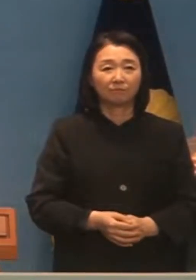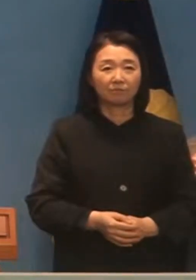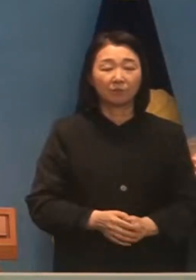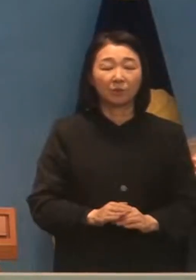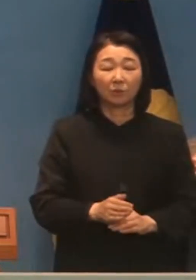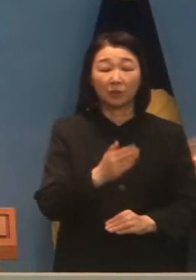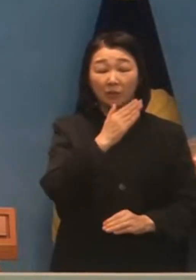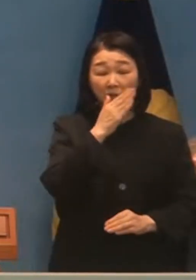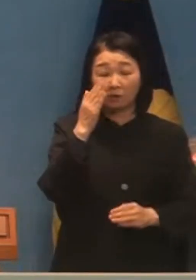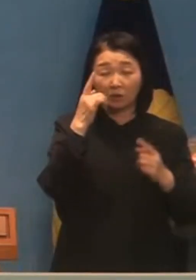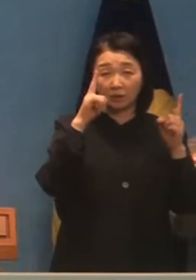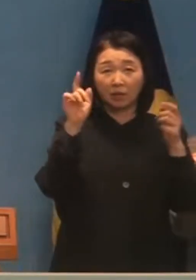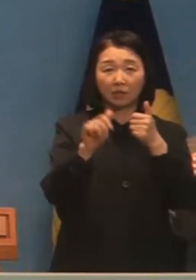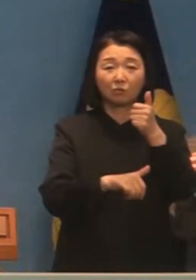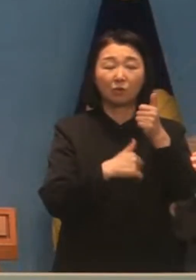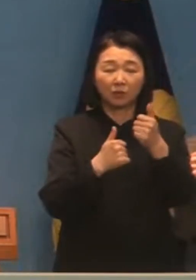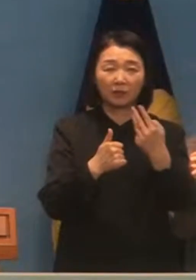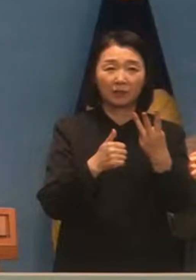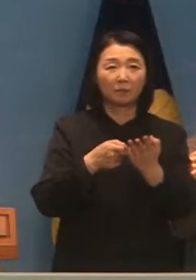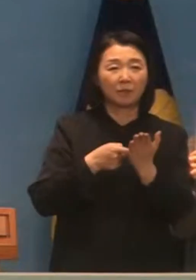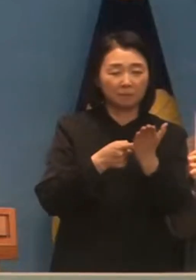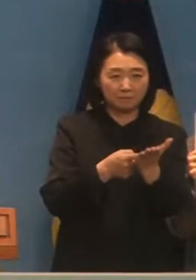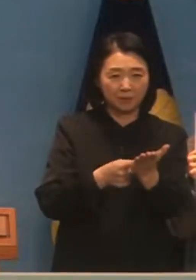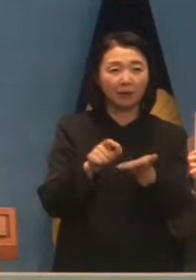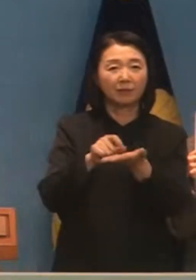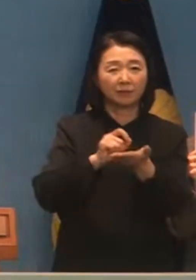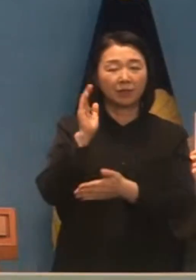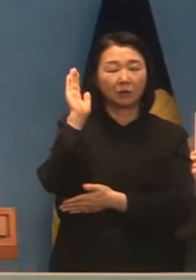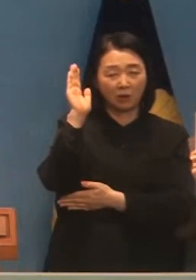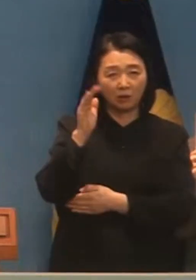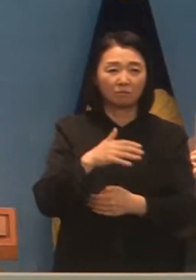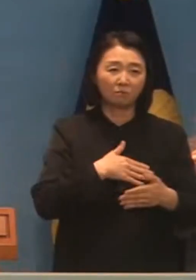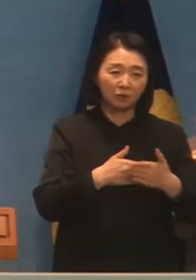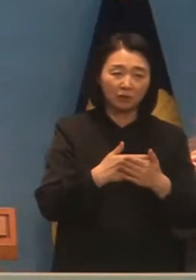이것으로 청년대학생위원회 3대 의제 발표 기자회견